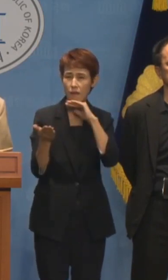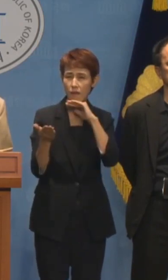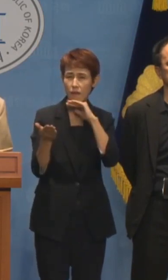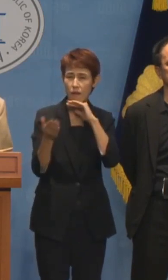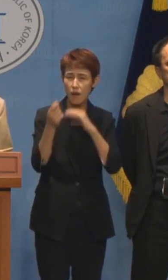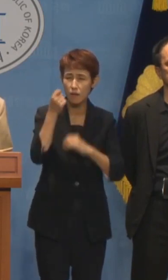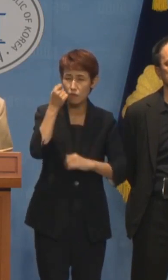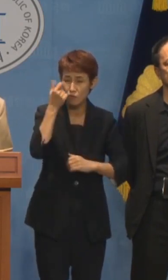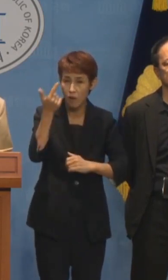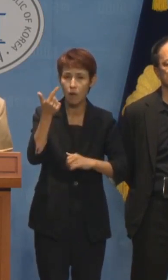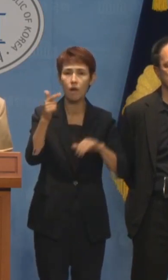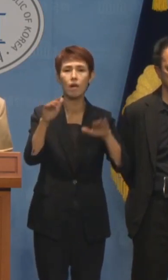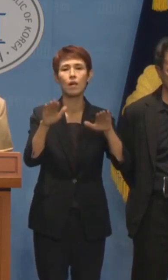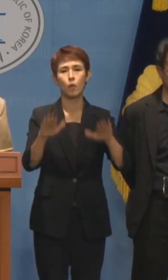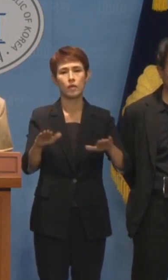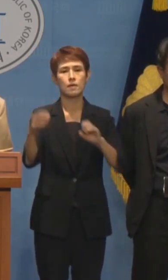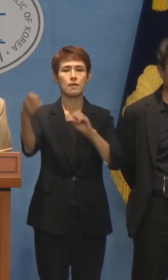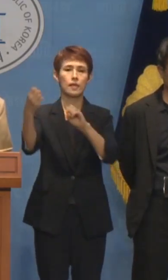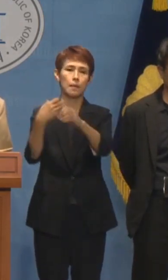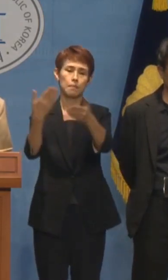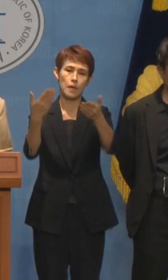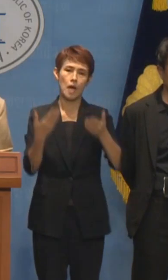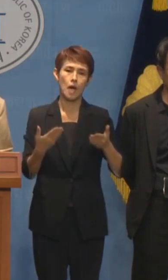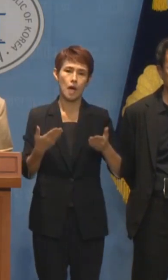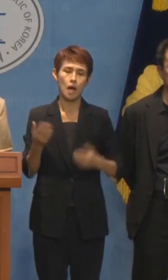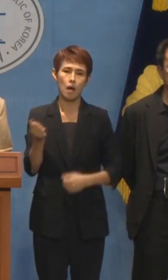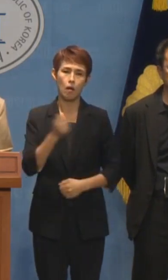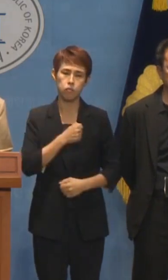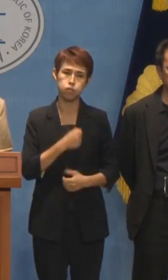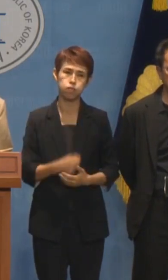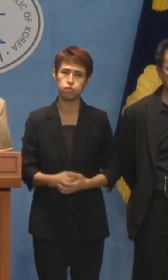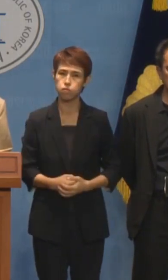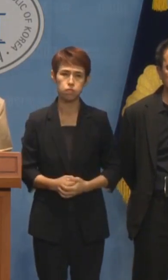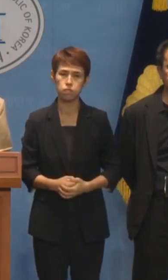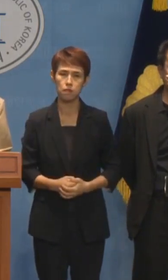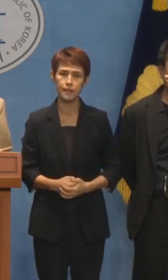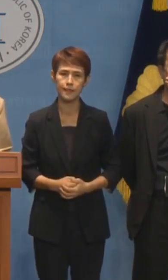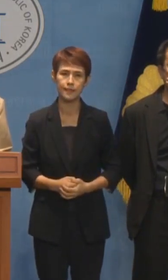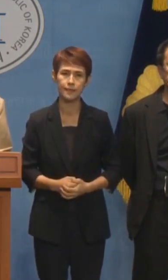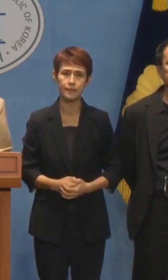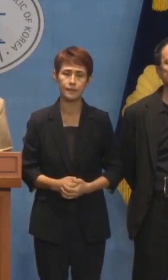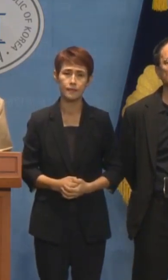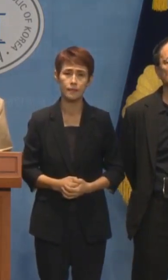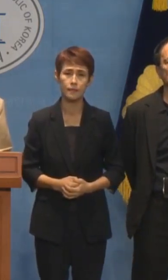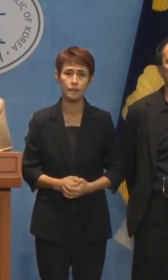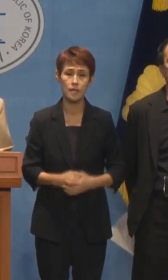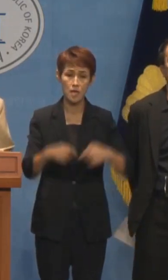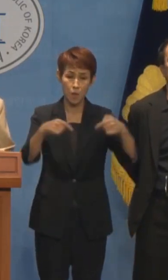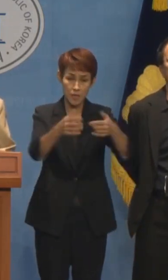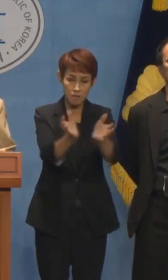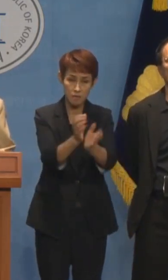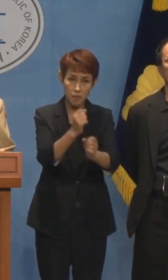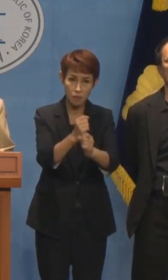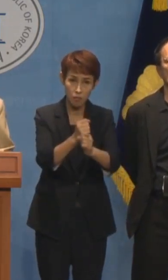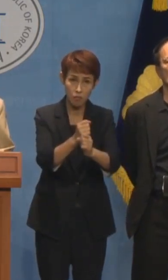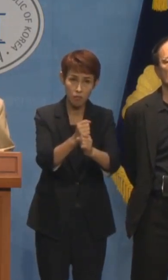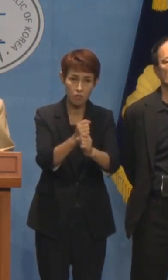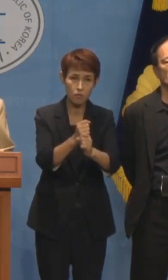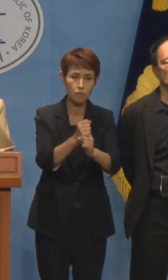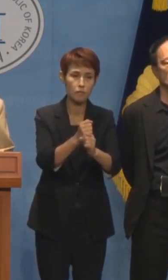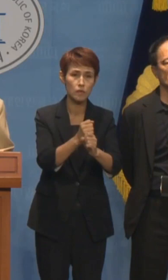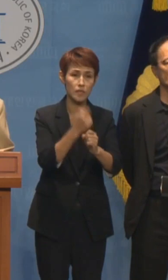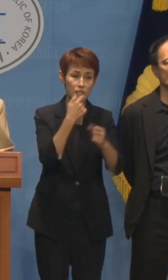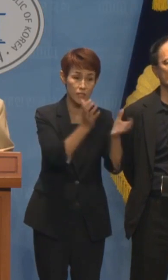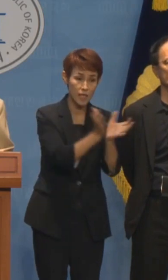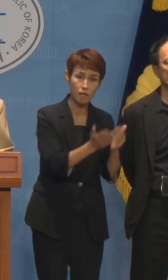지난 오늘에서야 답변을 내놨습니다 만시지탄 있니다 그러나 협의체 구성은 우리당의 여러